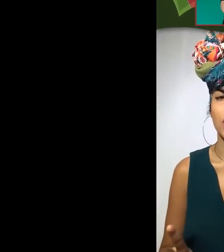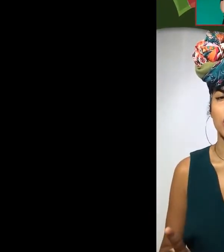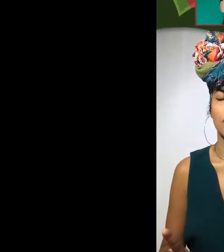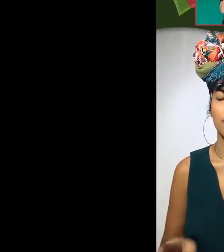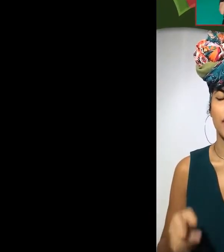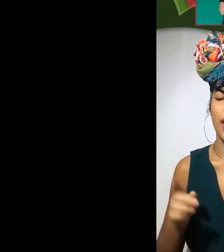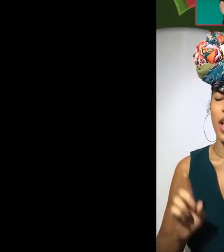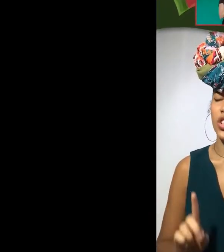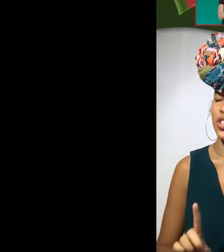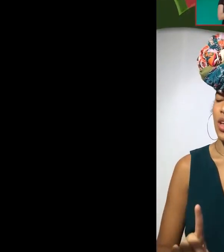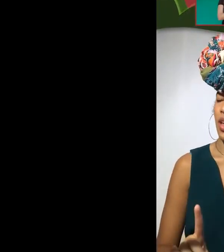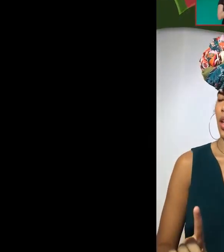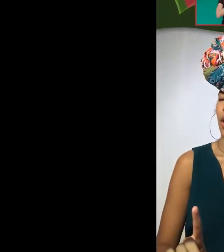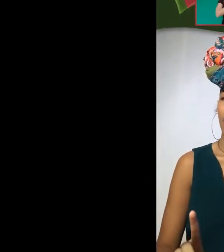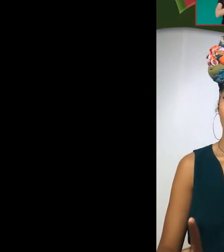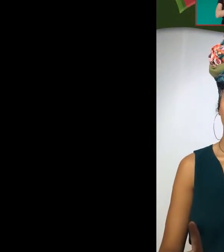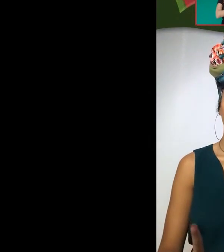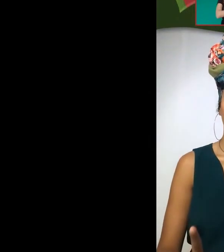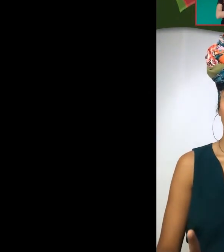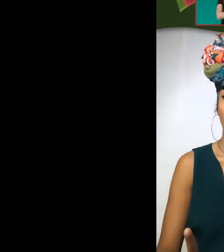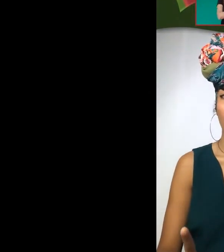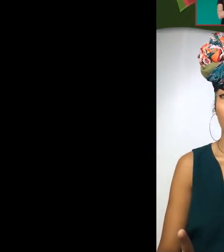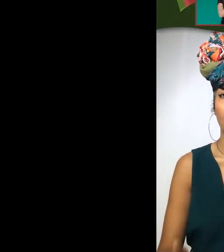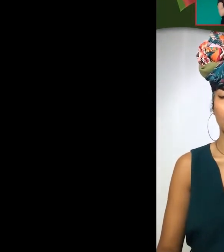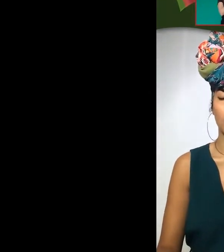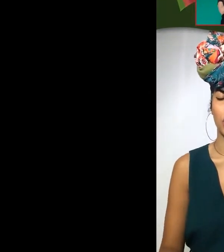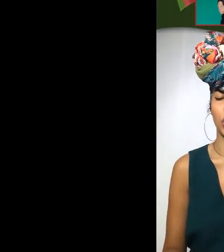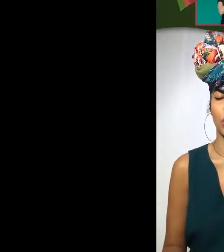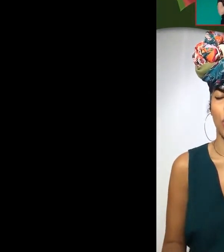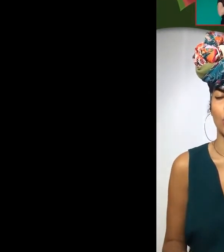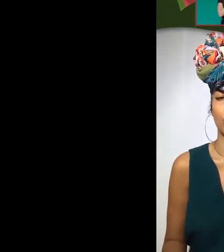Ninguém gosta de ficar distante,